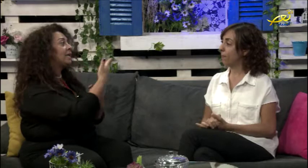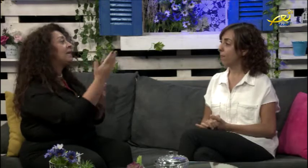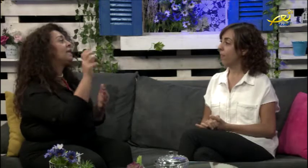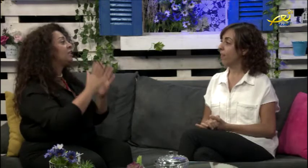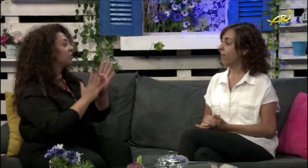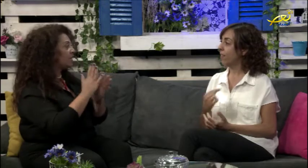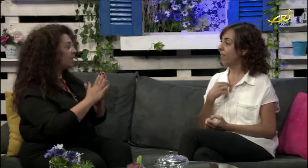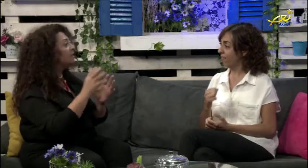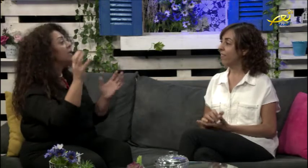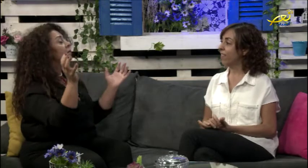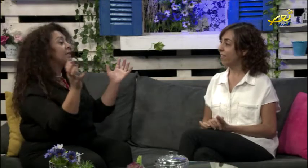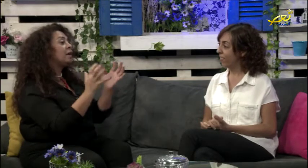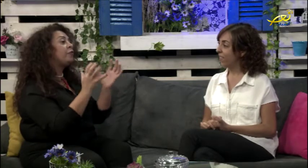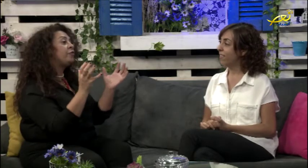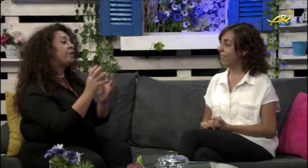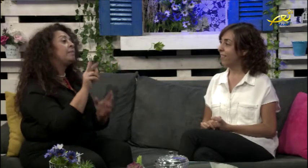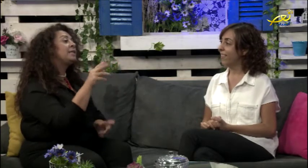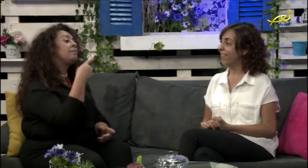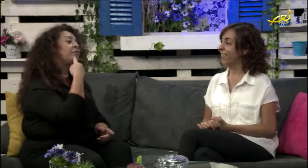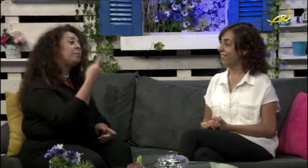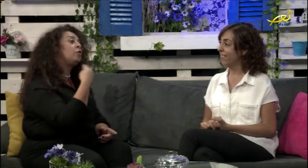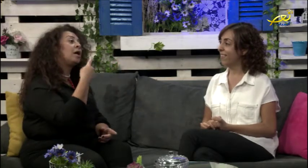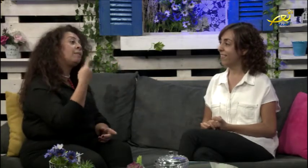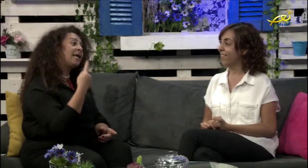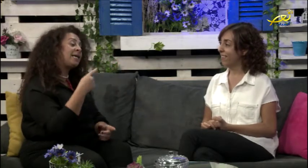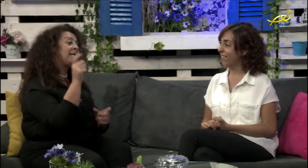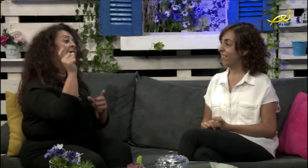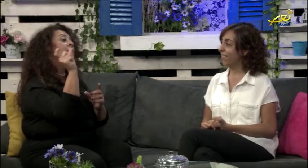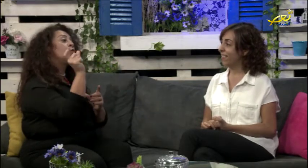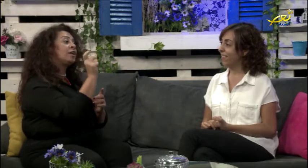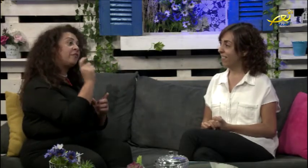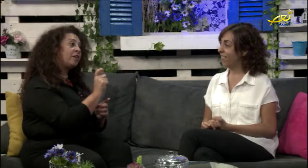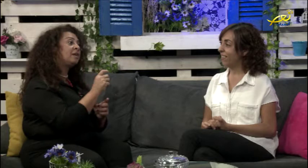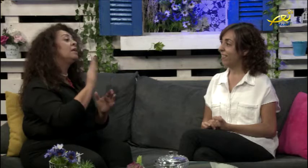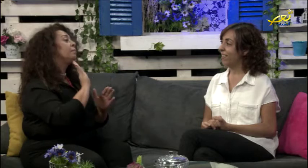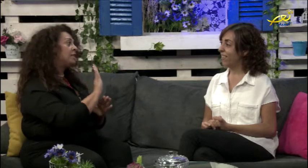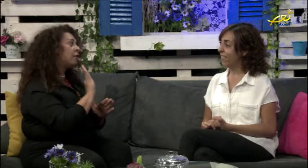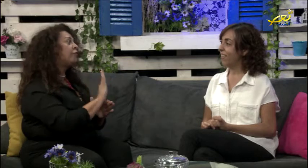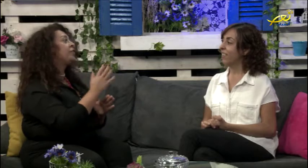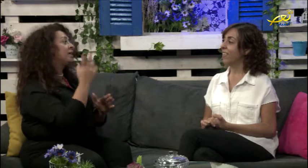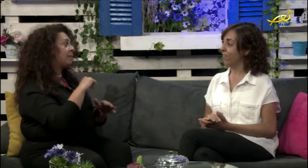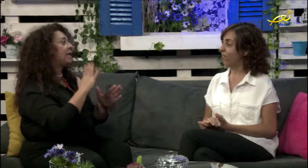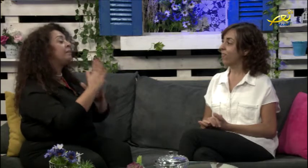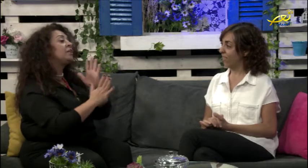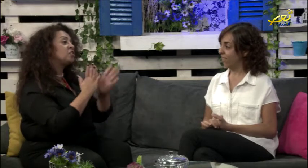لكل الاشارات. بضل في مثل ما في باللغه المحكيه مرادفات، بضل في كمان